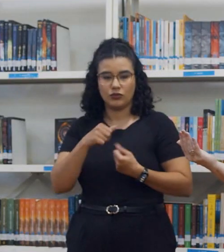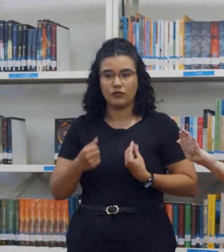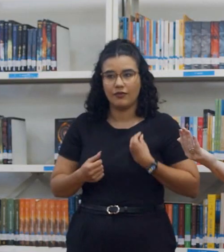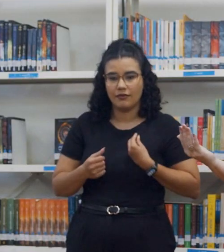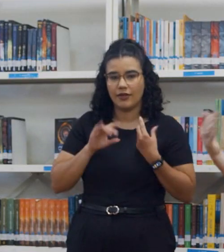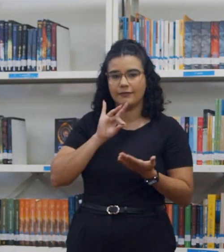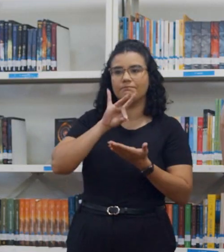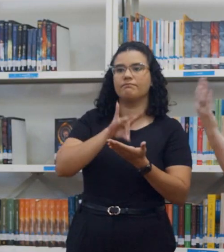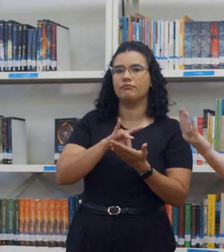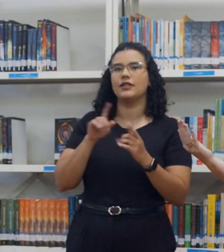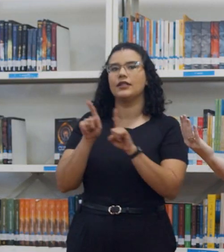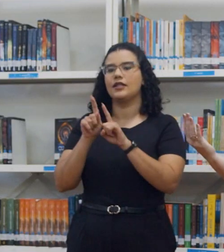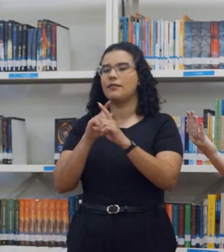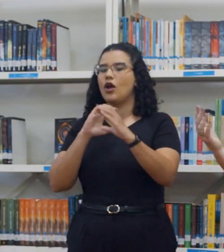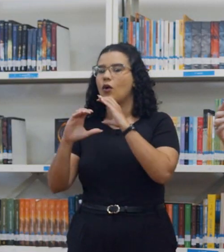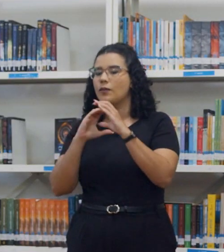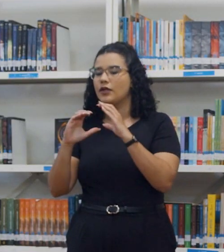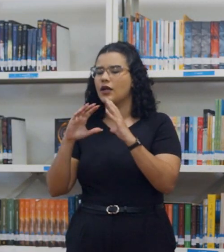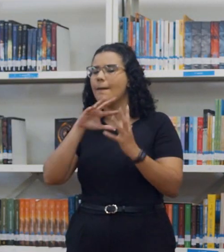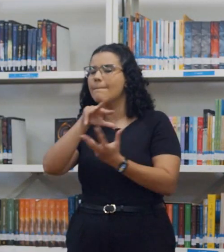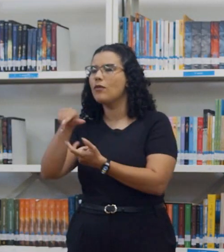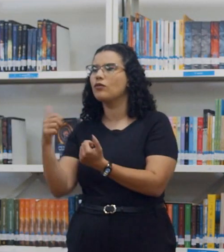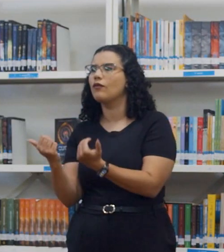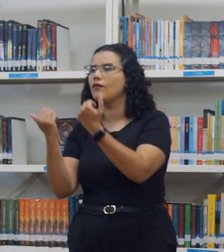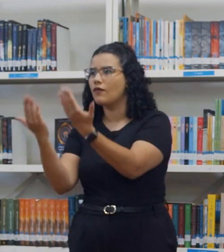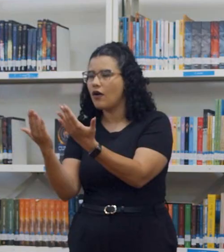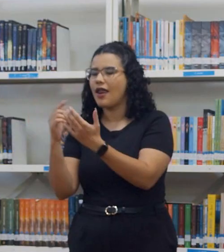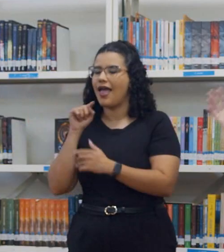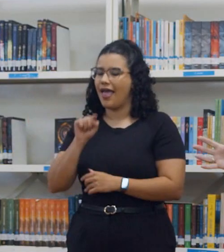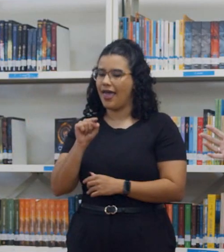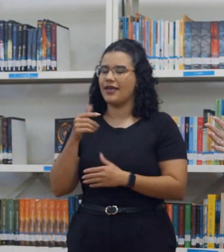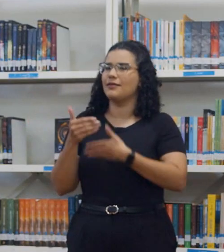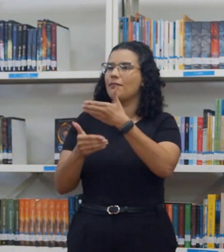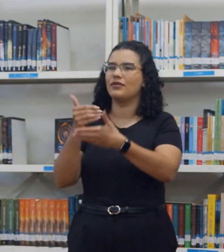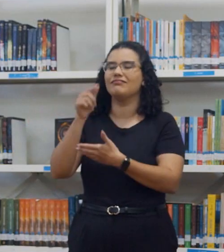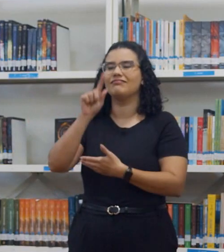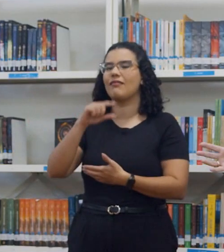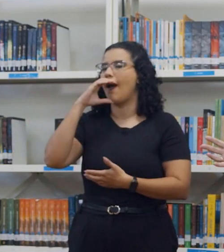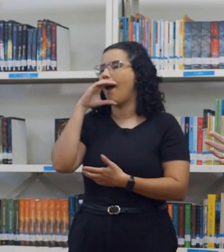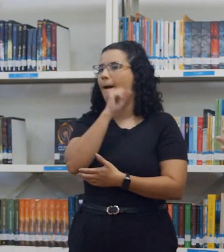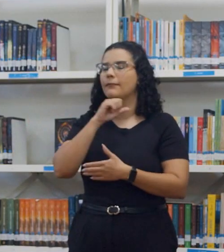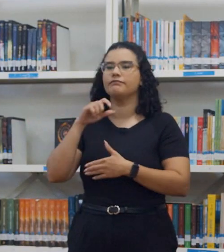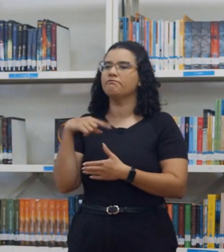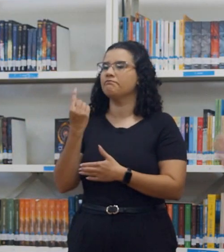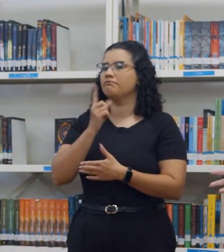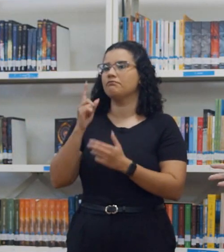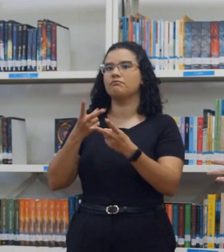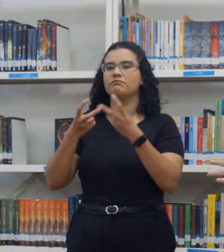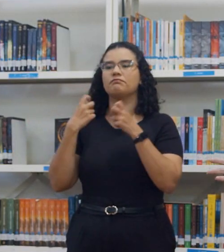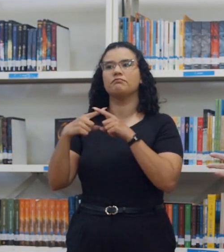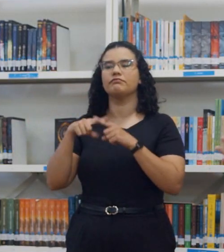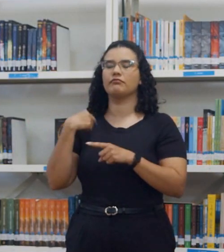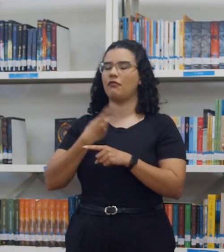comunicar novamente com o mundo externo, esse processo que é muito rápido e que a gente nem percebe porque a gente faz